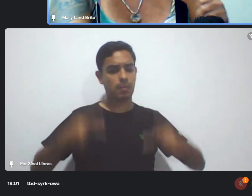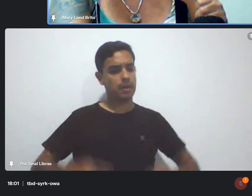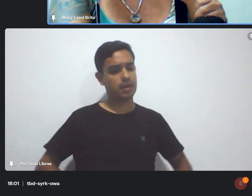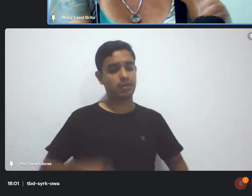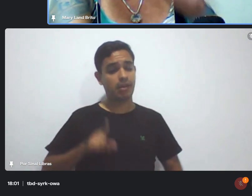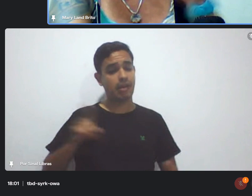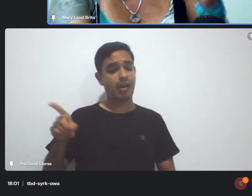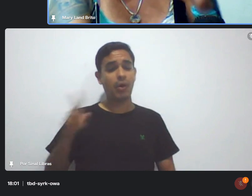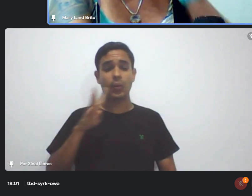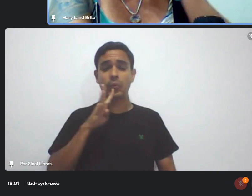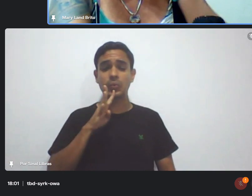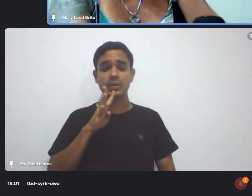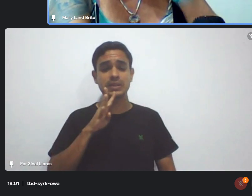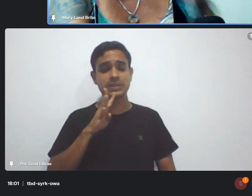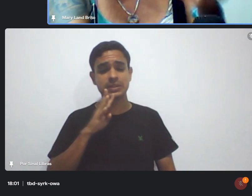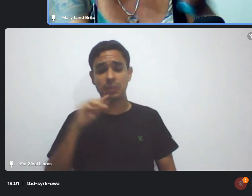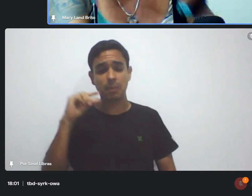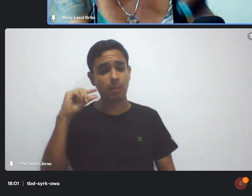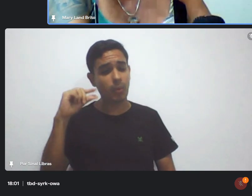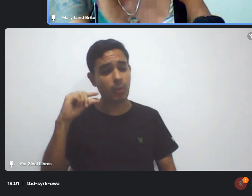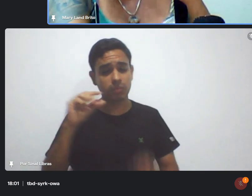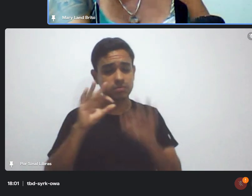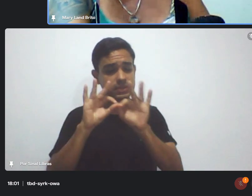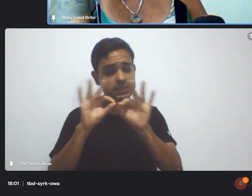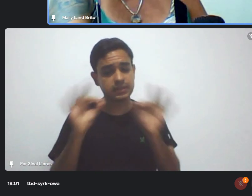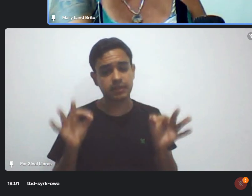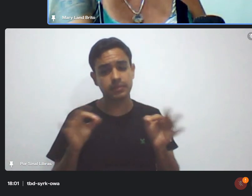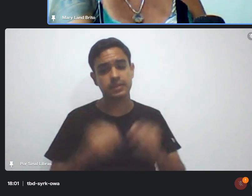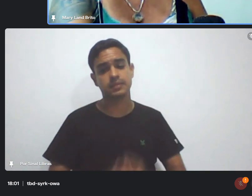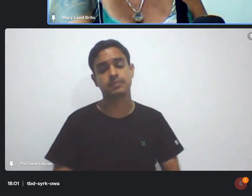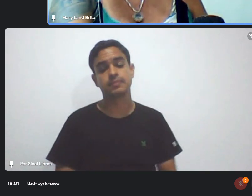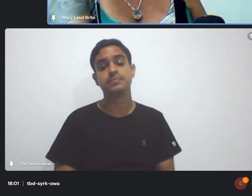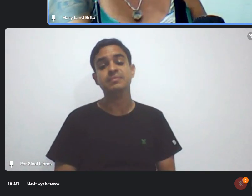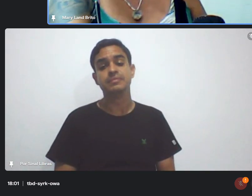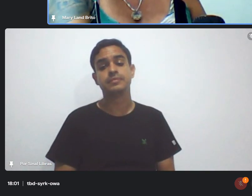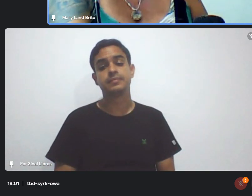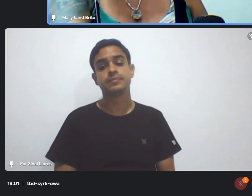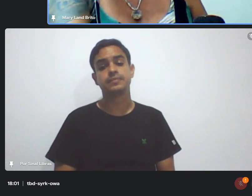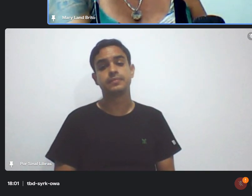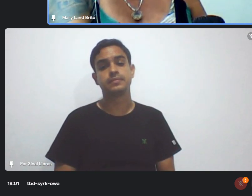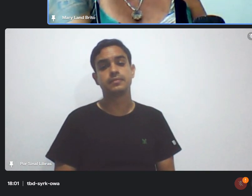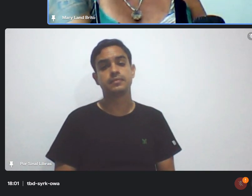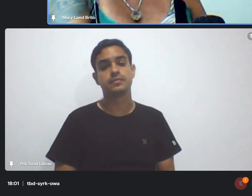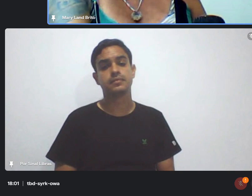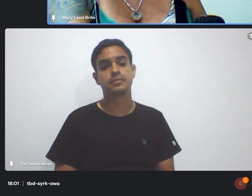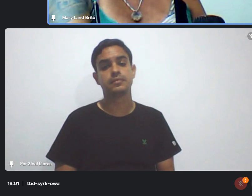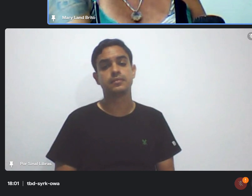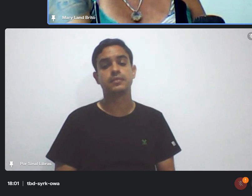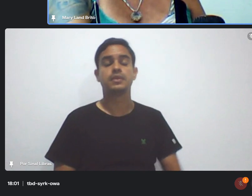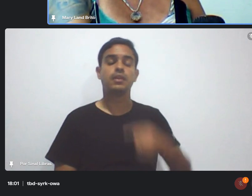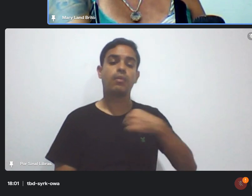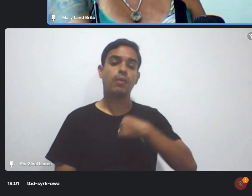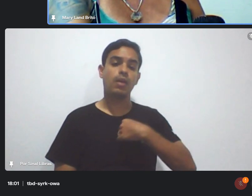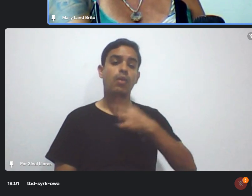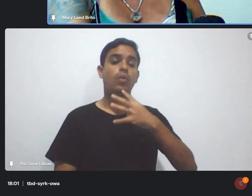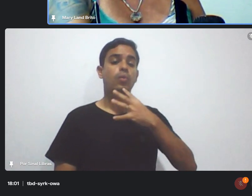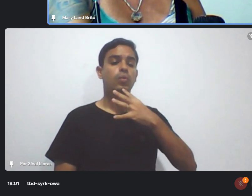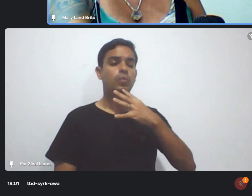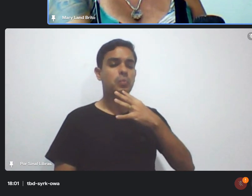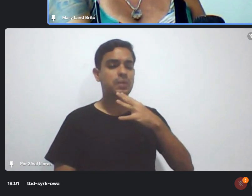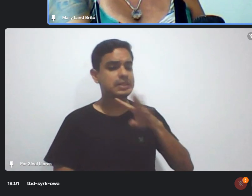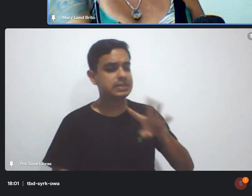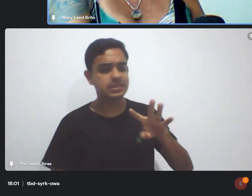eu vi que tu voltou, só vou comentar um negócio de Fábio aqui, aí abro para tu falar. E aí eu não conhecia, né, muita